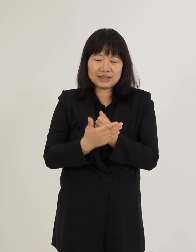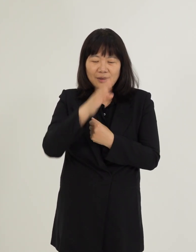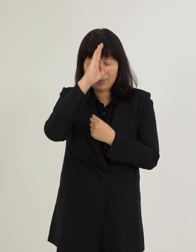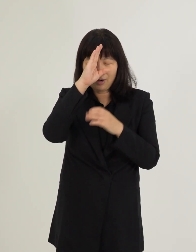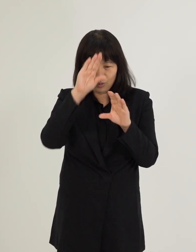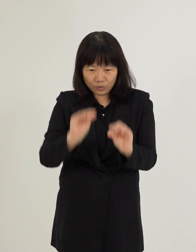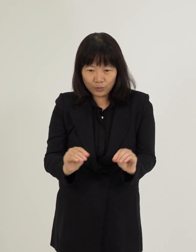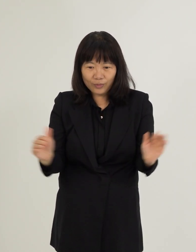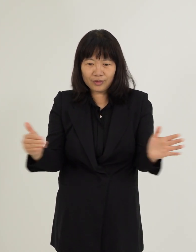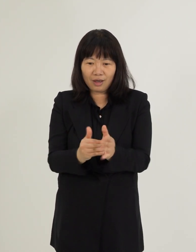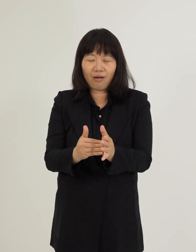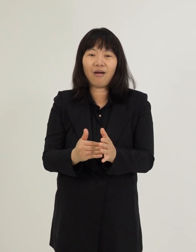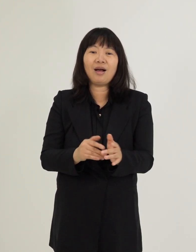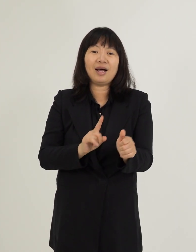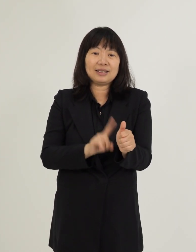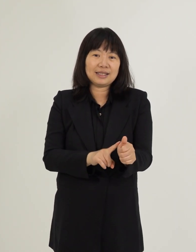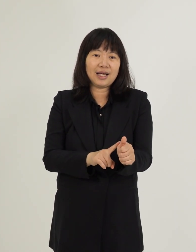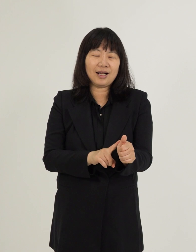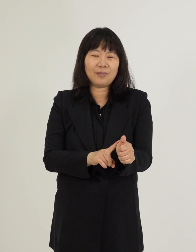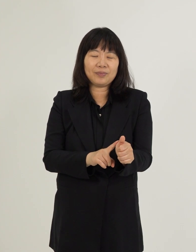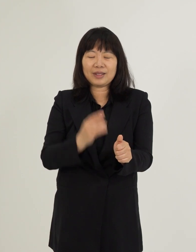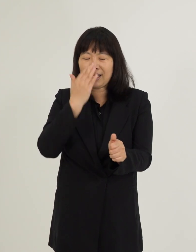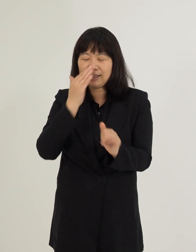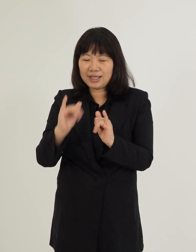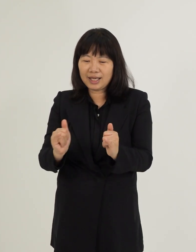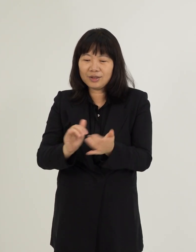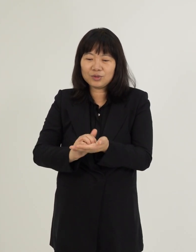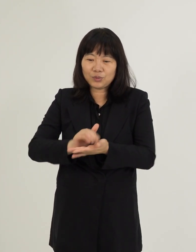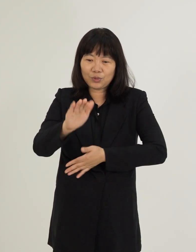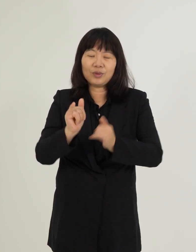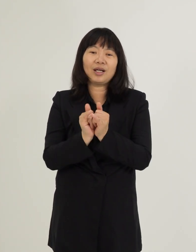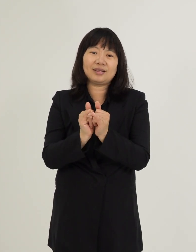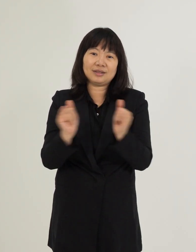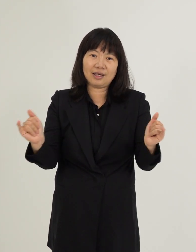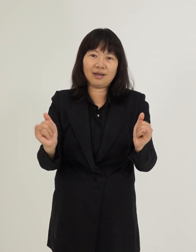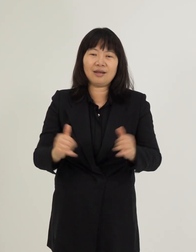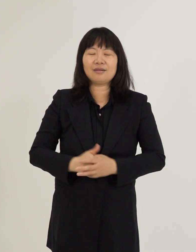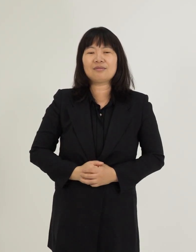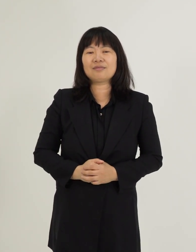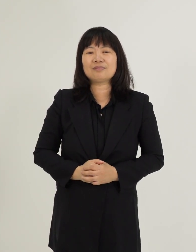고쳐주시니. 이 사람들이 이스라엘의 쫓겨난 자들이에요.